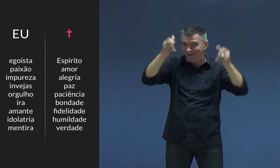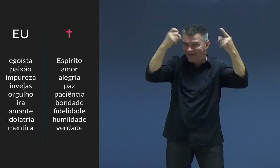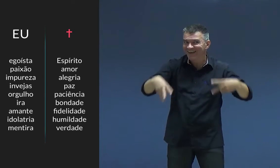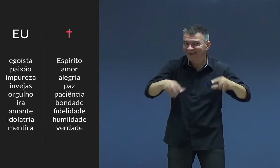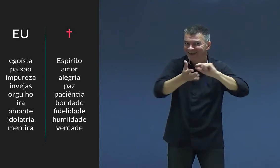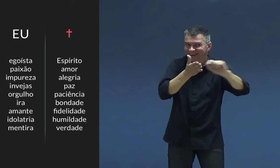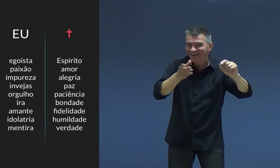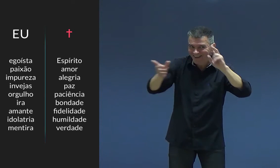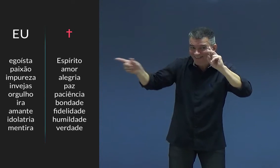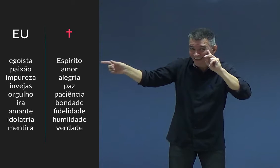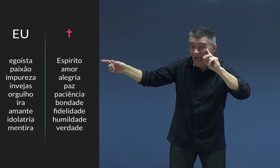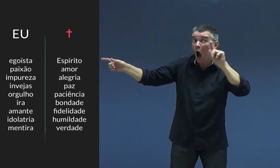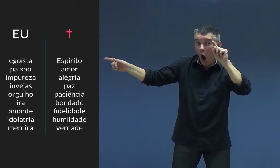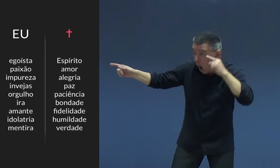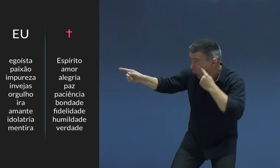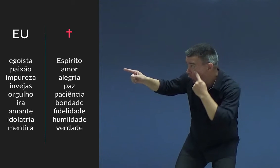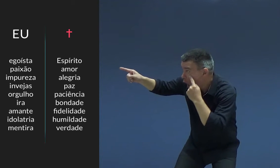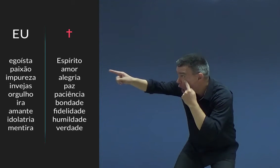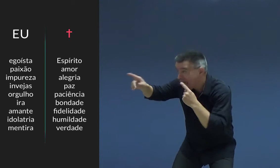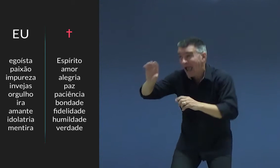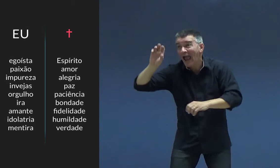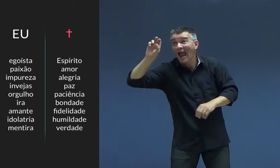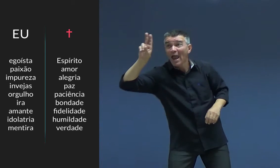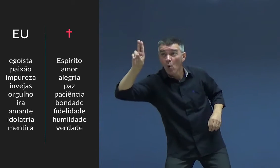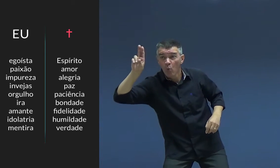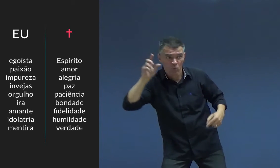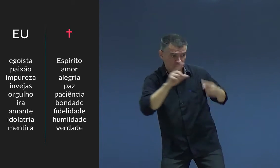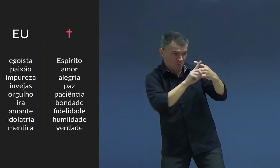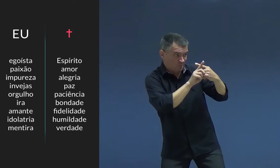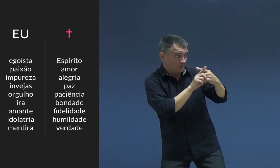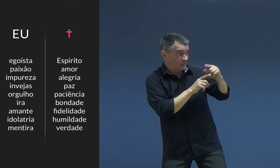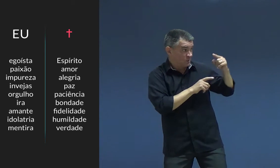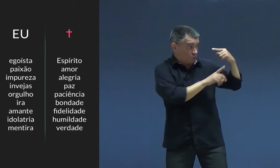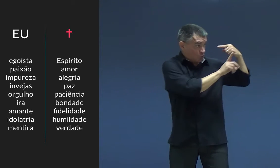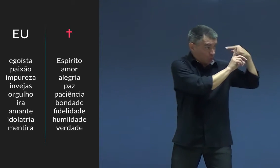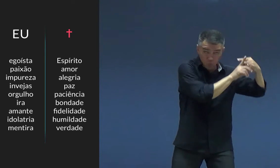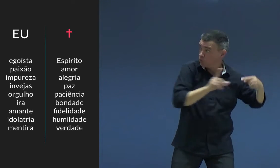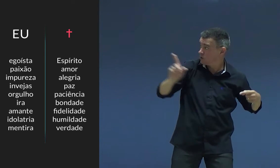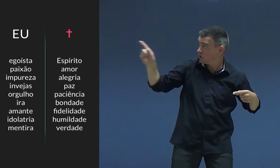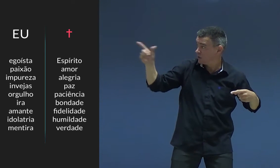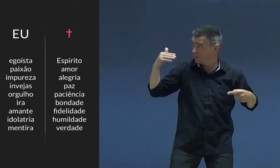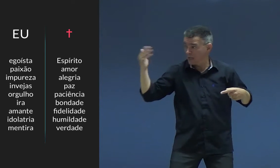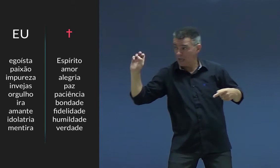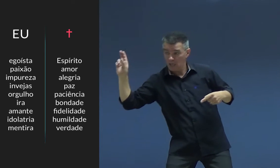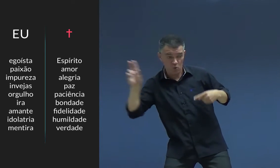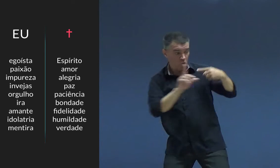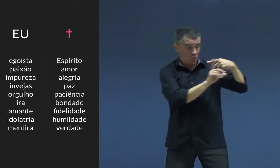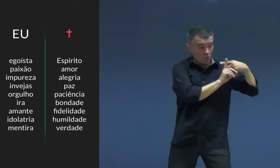Lembra do versículo? Cristo que vive em mim, não mais eu. Então, tá ali o eu e a cruz.